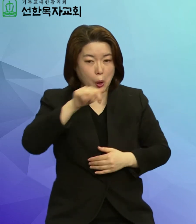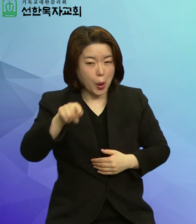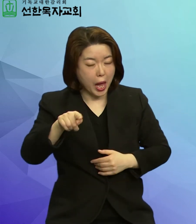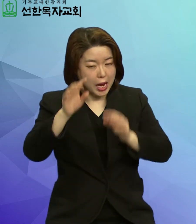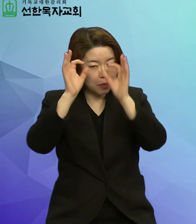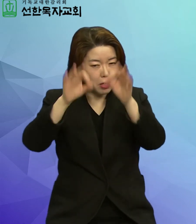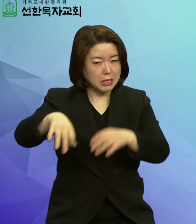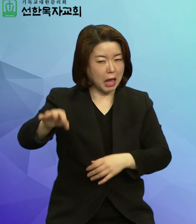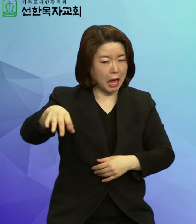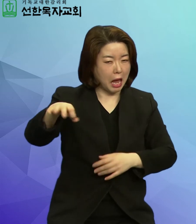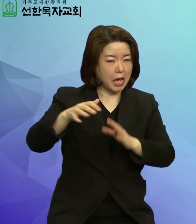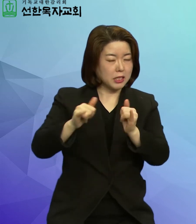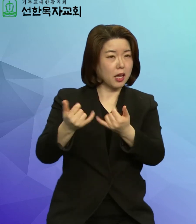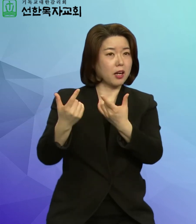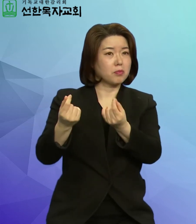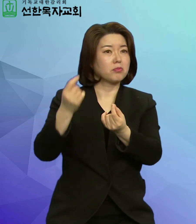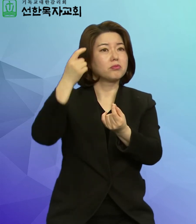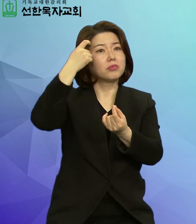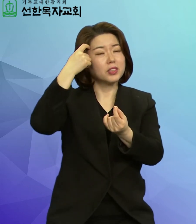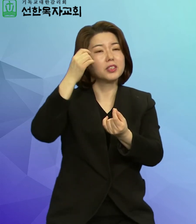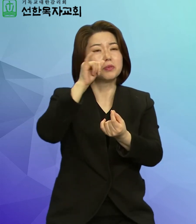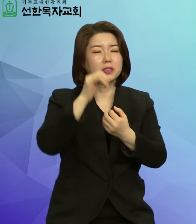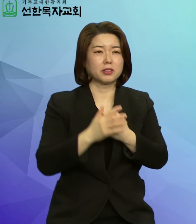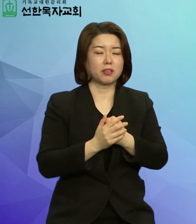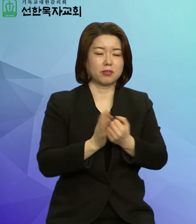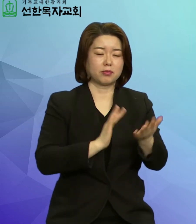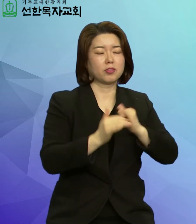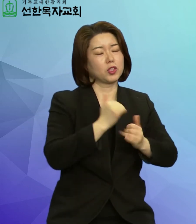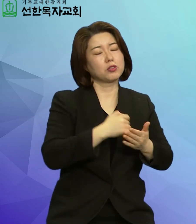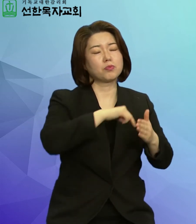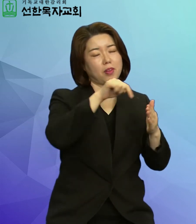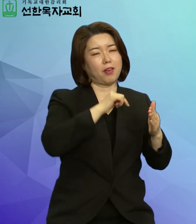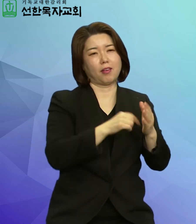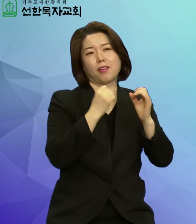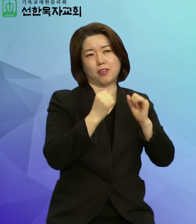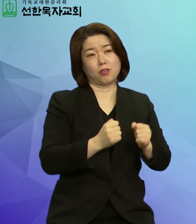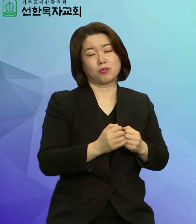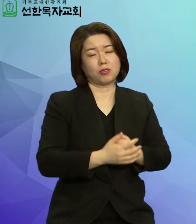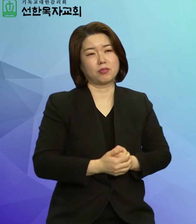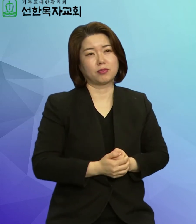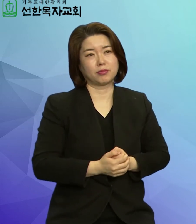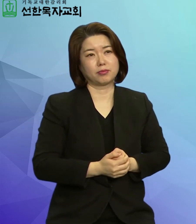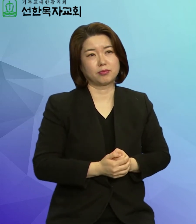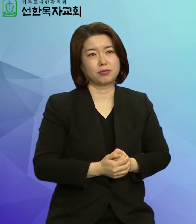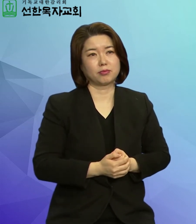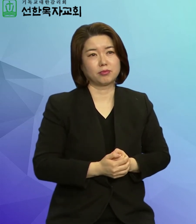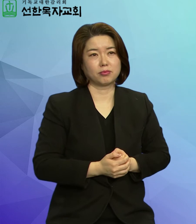길거리에 고양이 보는 것처럼 여기시는 분들도 있어요. 예수님 내 안에 계시대.